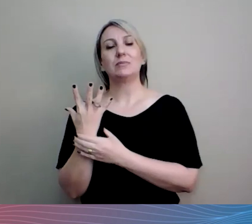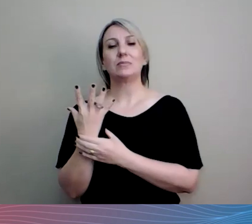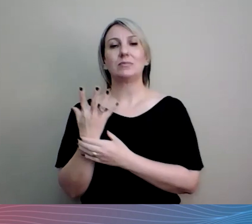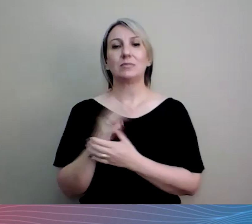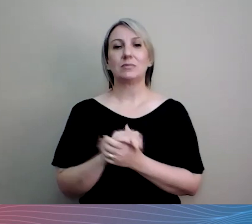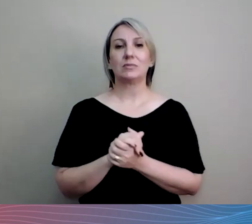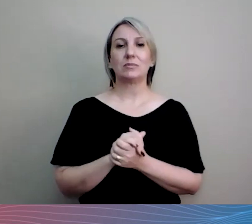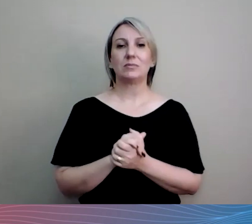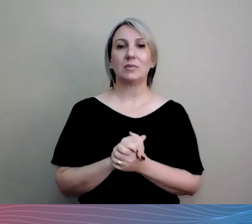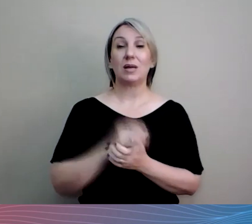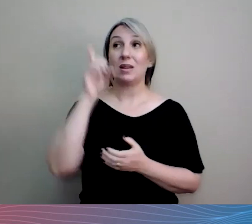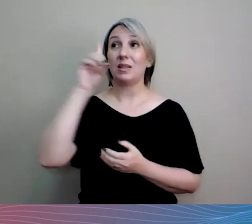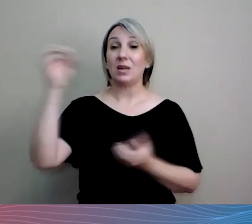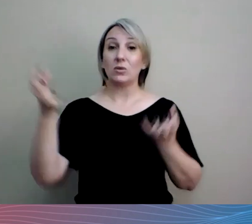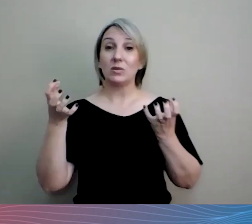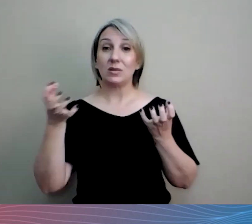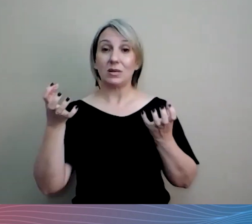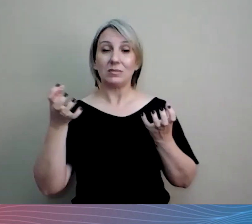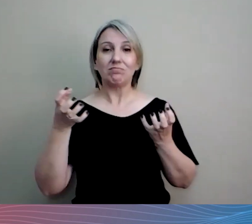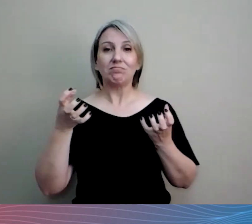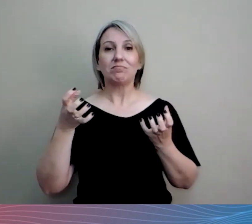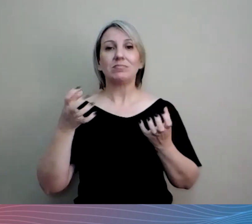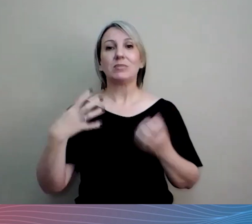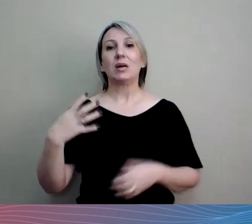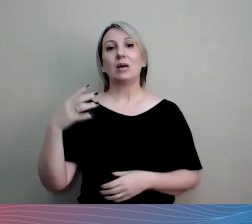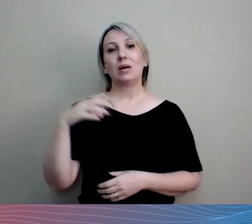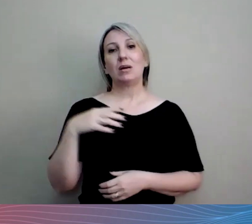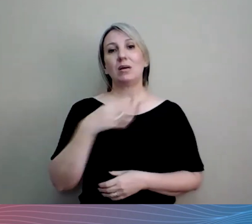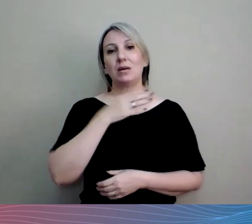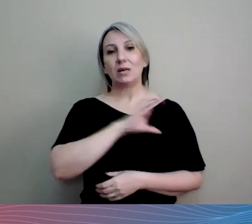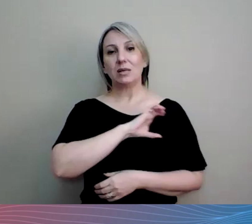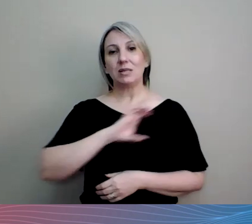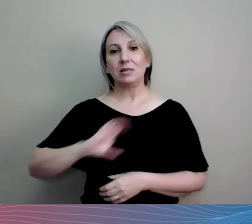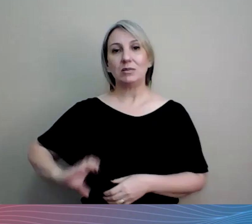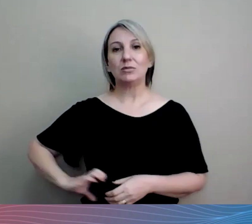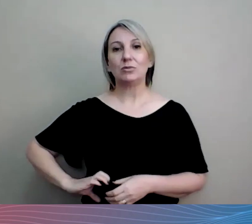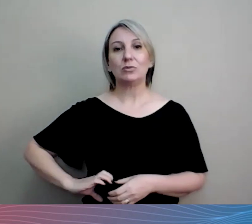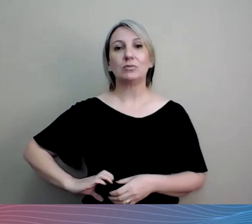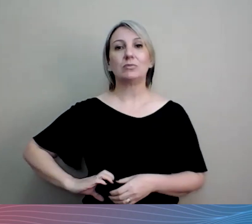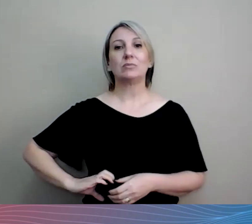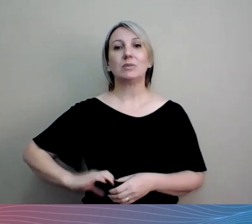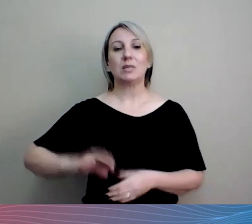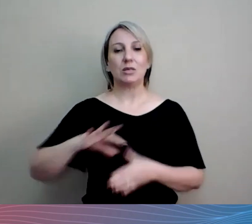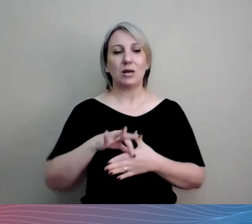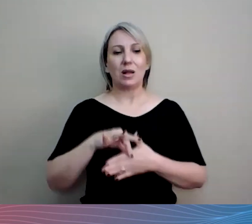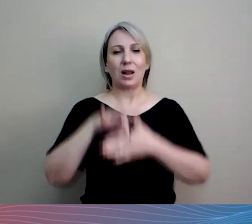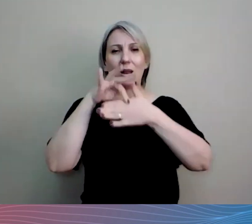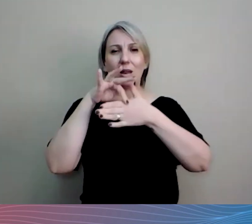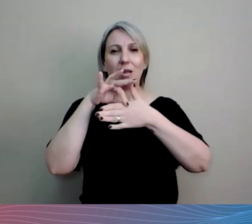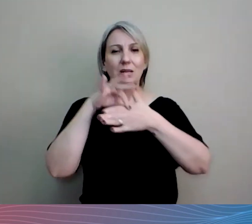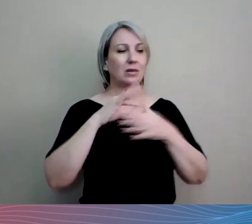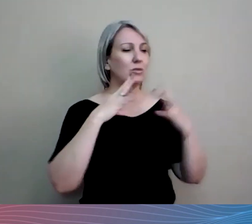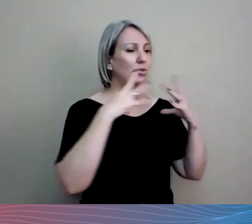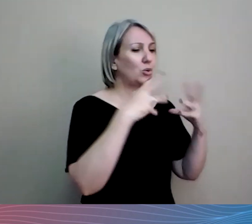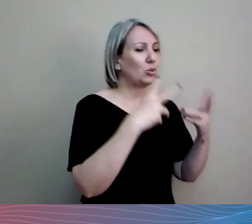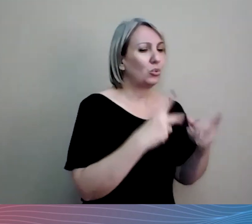a cabeça sobre todas as coisas. Efésios 1, versículo 10, versículo 22. Ele é o nosso Senhor, a cabeça